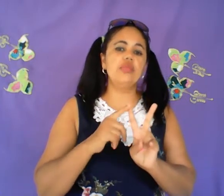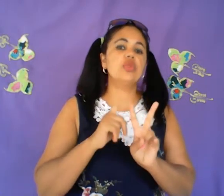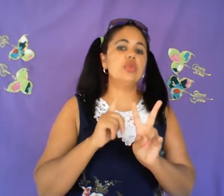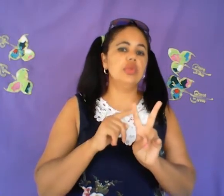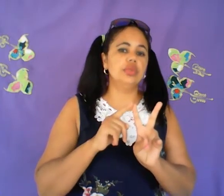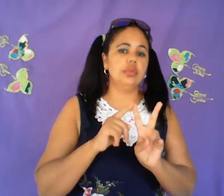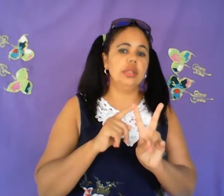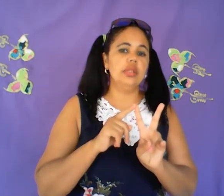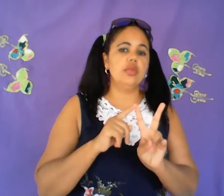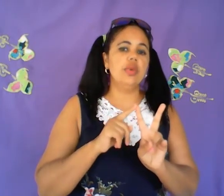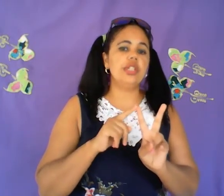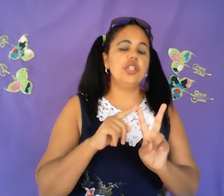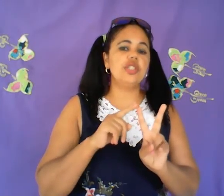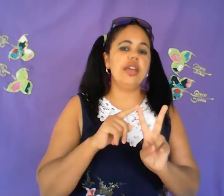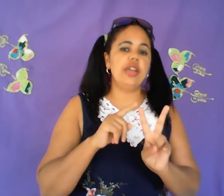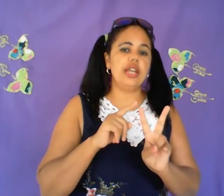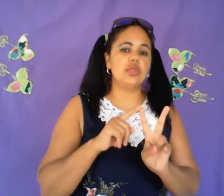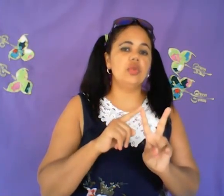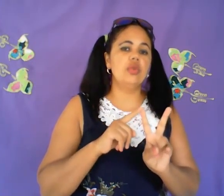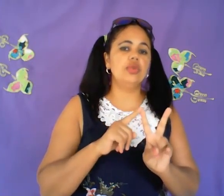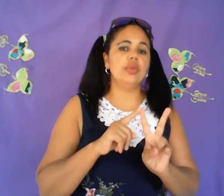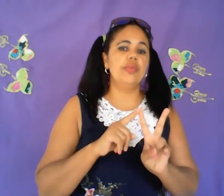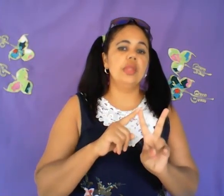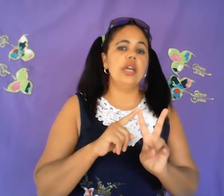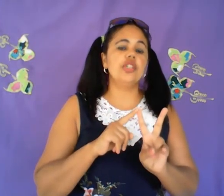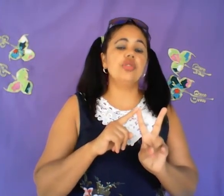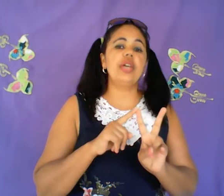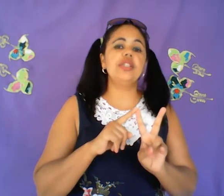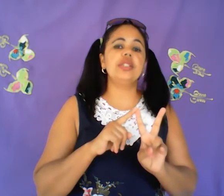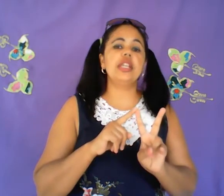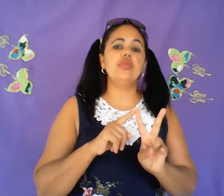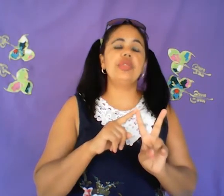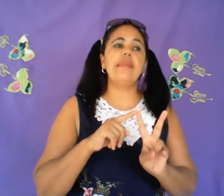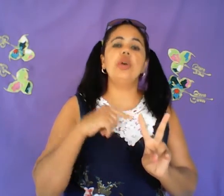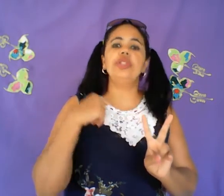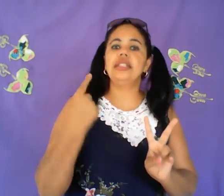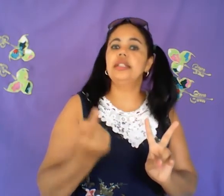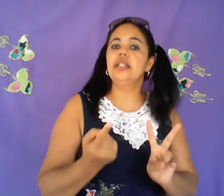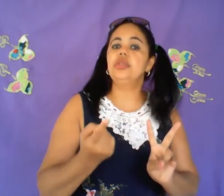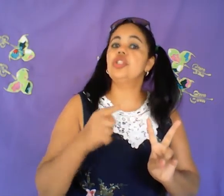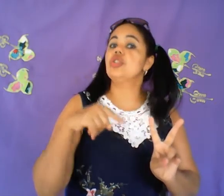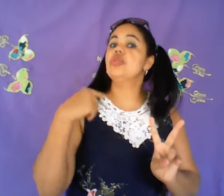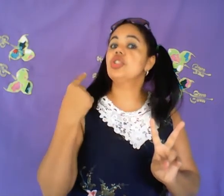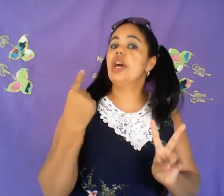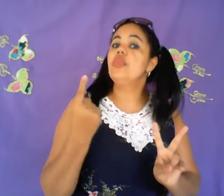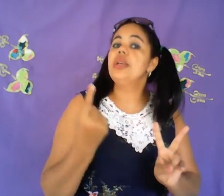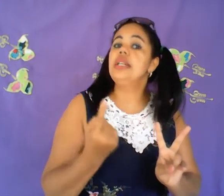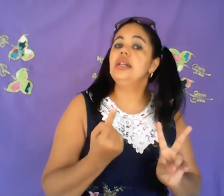surdo. Quando a gente se refere a surdo, a gente não está dizendo, não está maltratando, a gente não está humilhando.